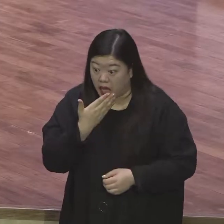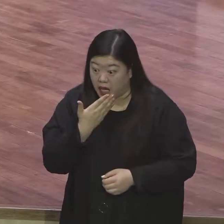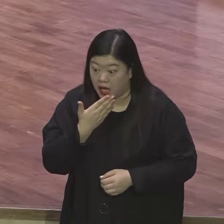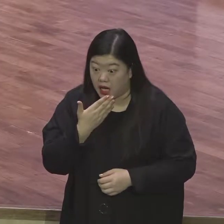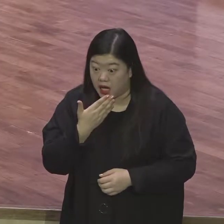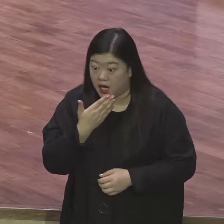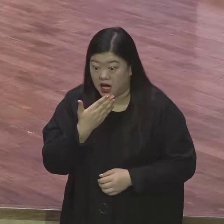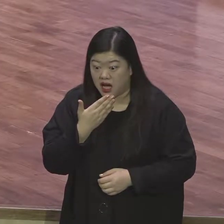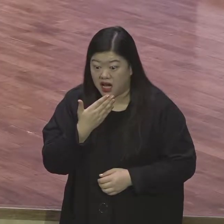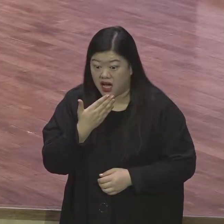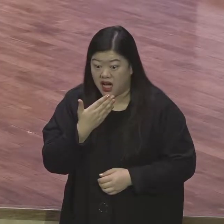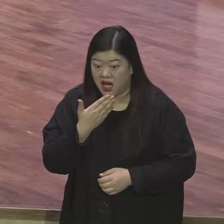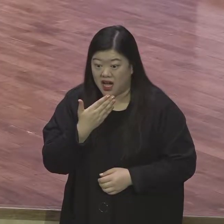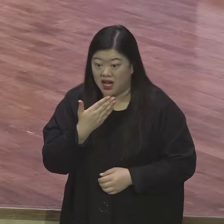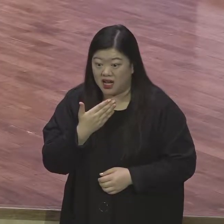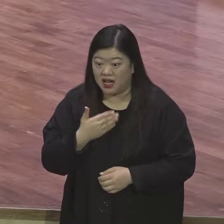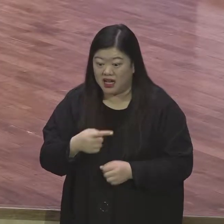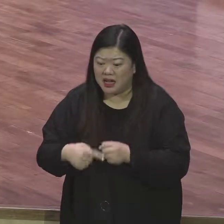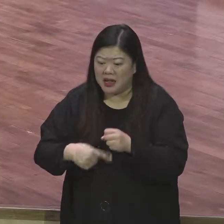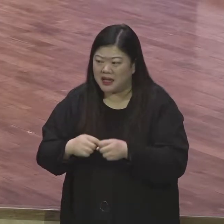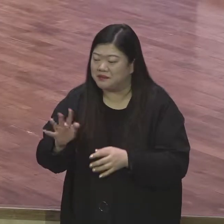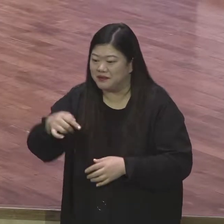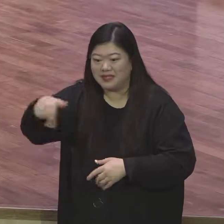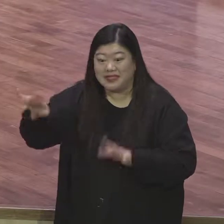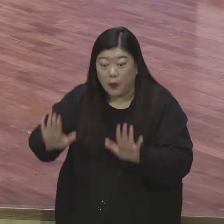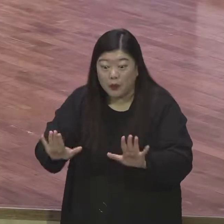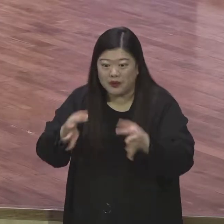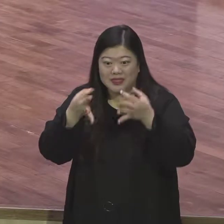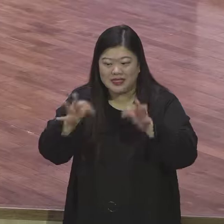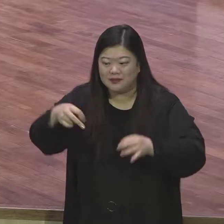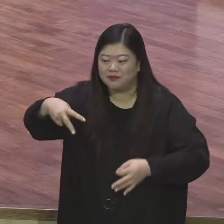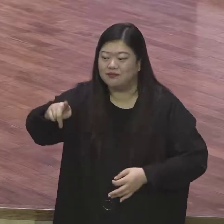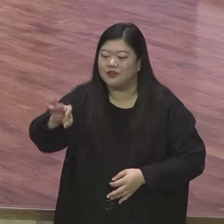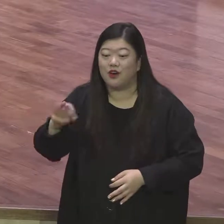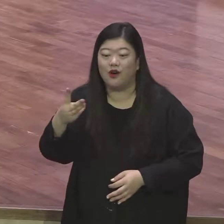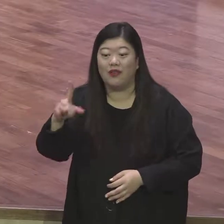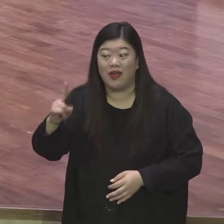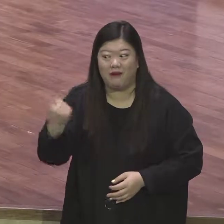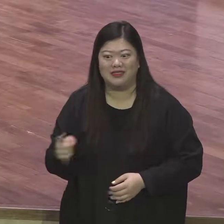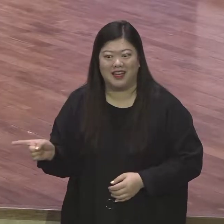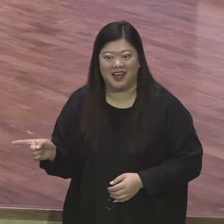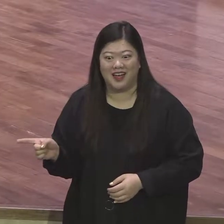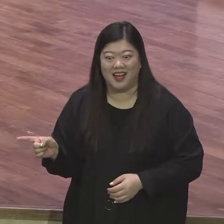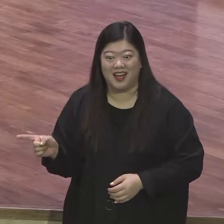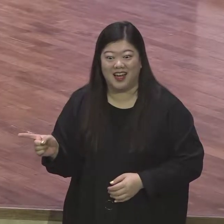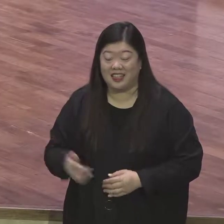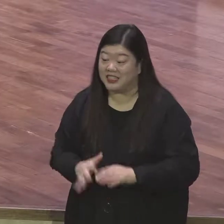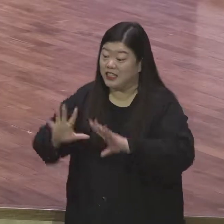일시적인 거라고, 김성준 후보님께. 아시겠어요? 국회의원을 하겠다고